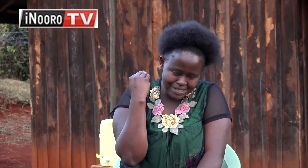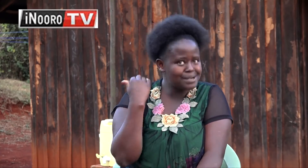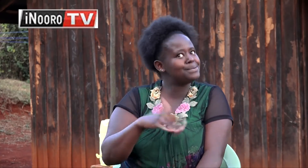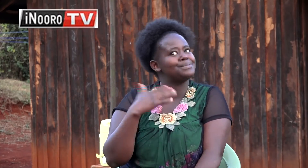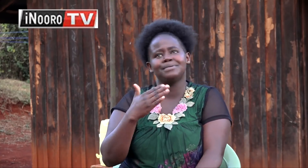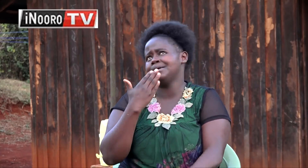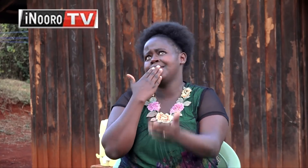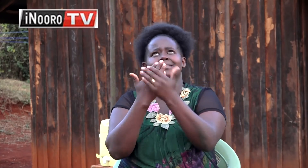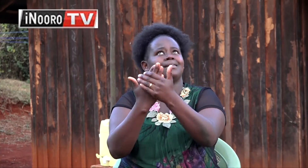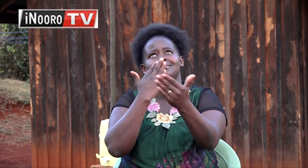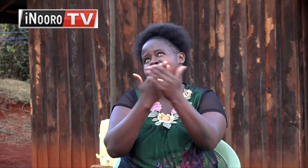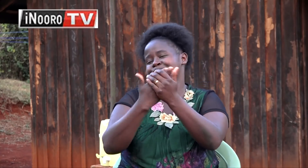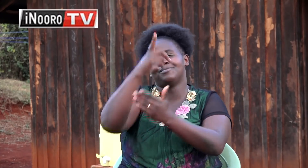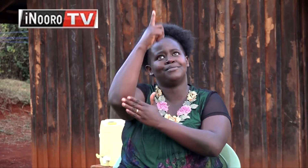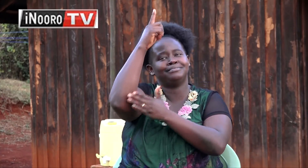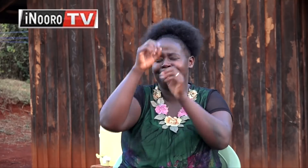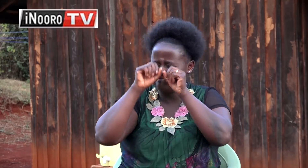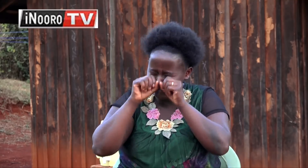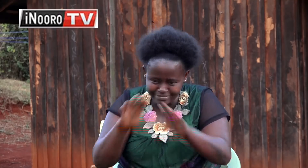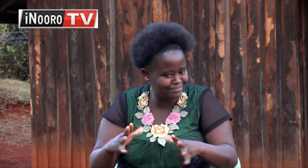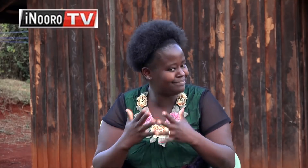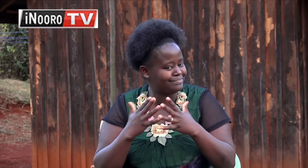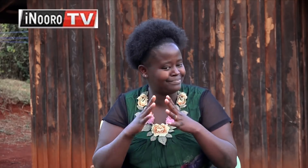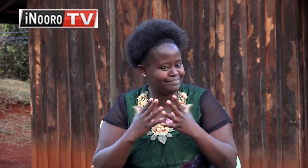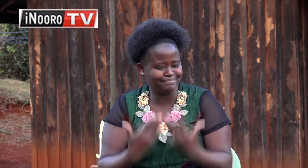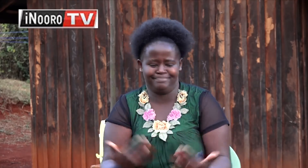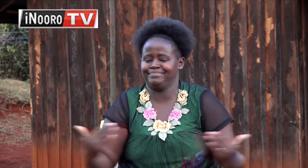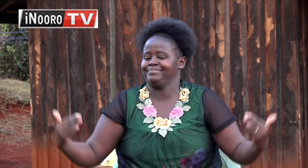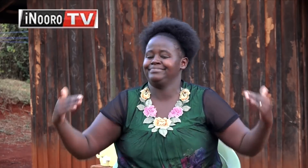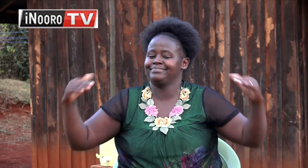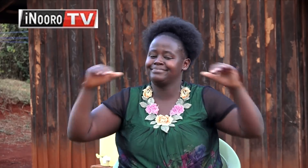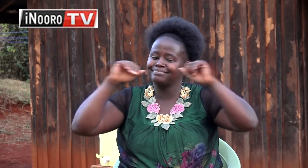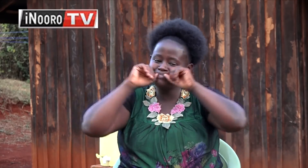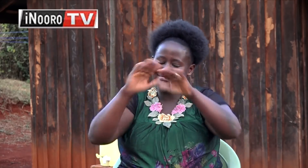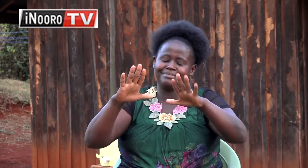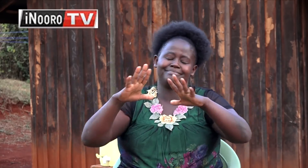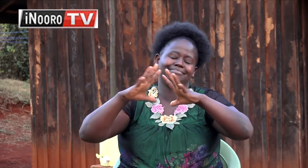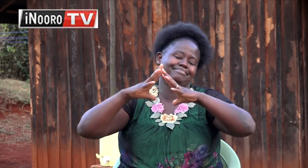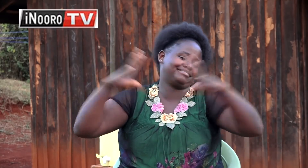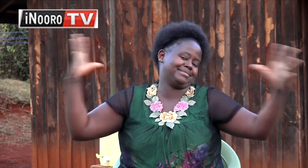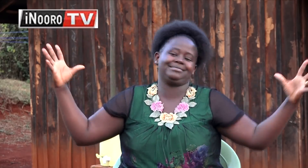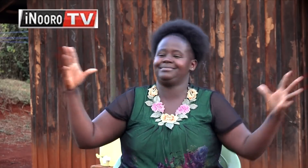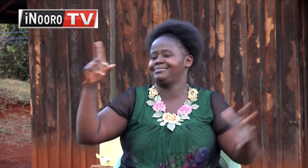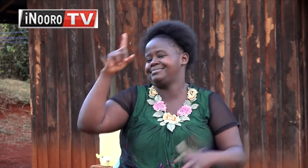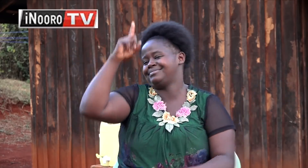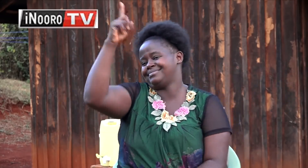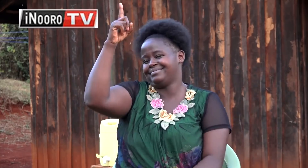turaria. Ngai ni ndagucokeria ngatho ni undathimite kuna. No ona thengia wa kwamukira riboti